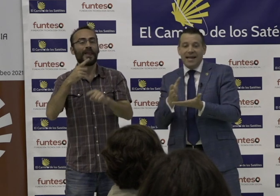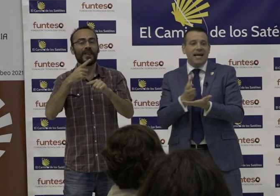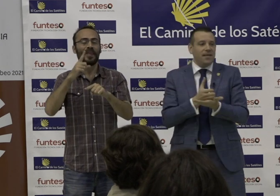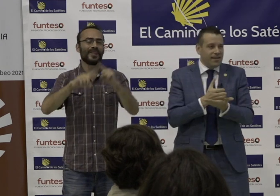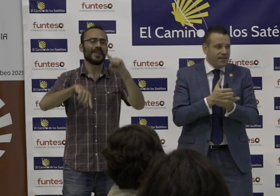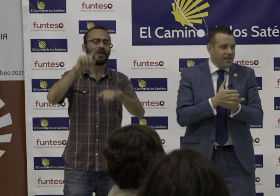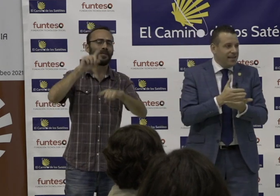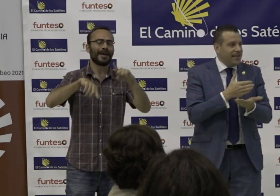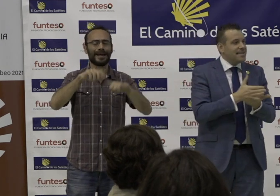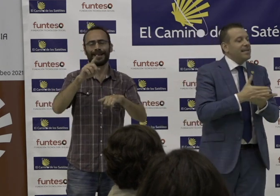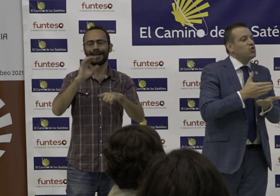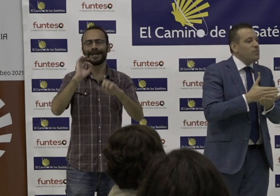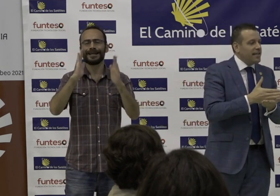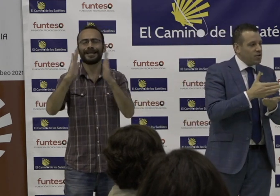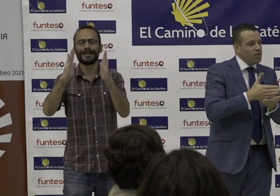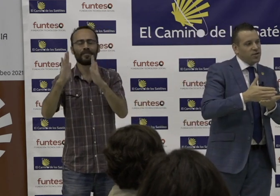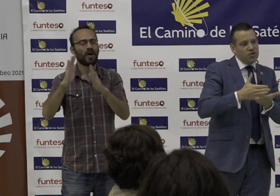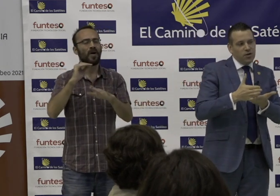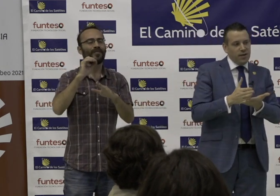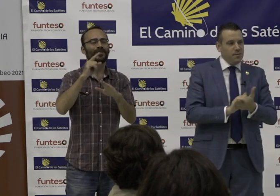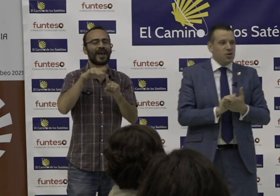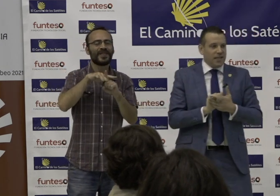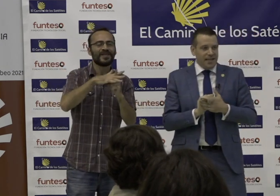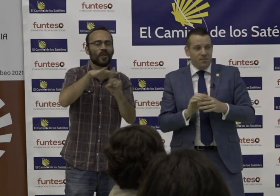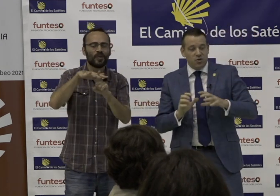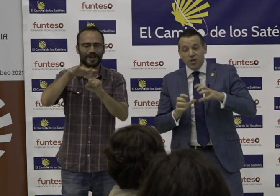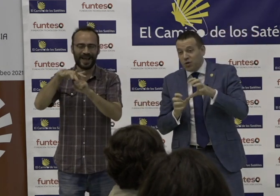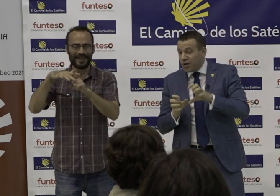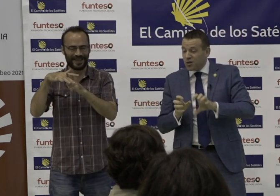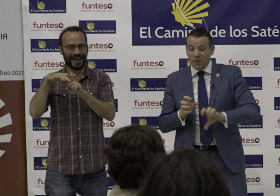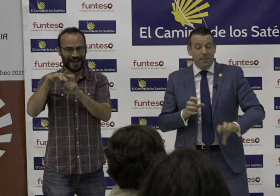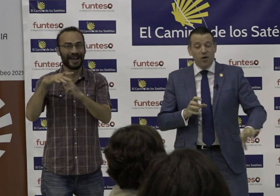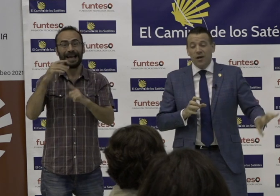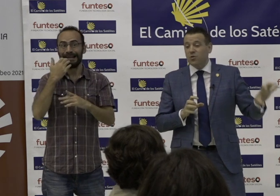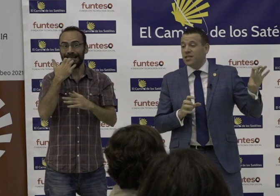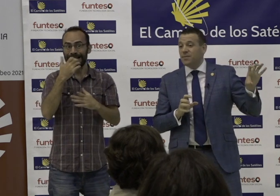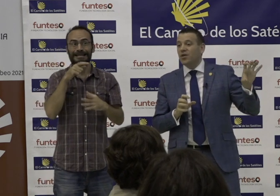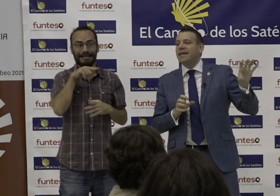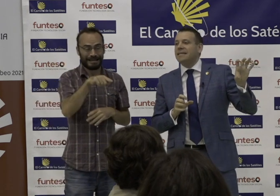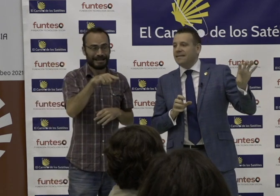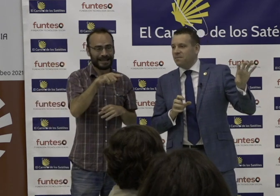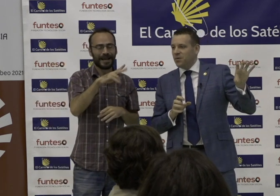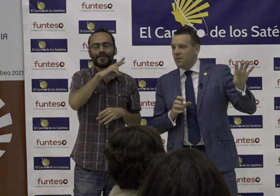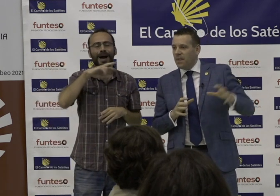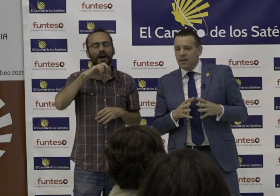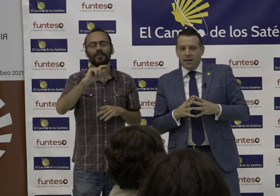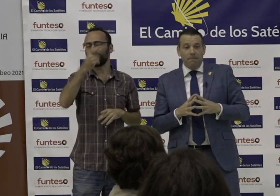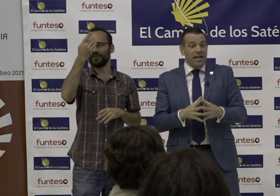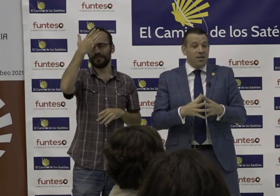acontecimientos. La vida es la suma de todos esos acontecimientos que tenemos. Y uno de ellos, a valorar muchísimo, es el